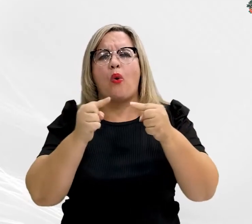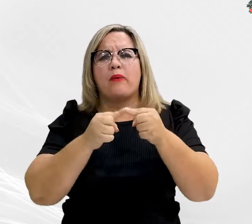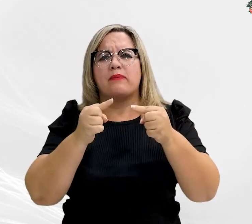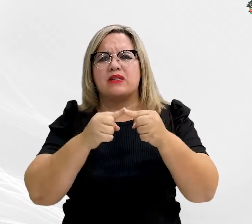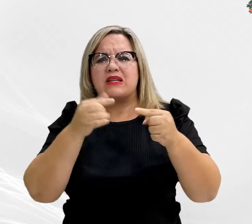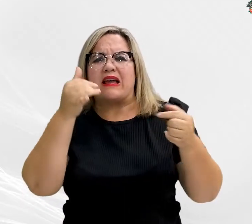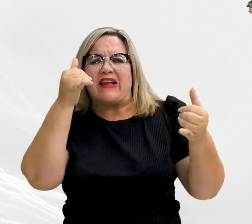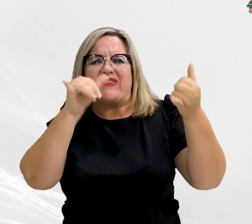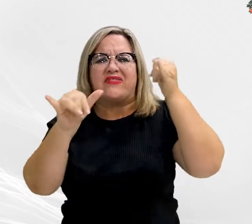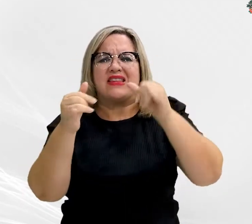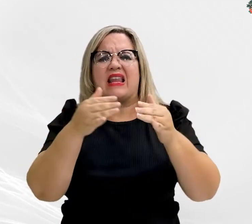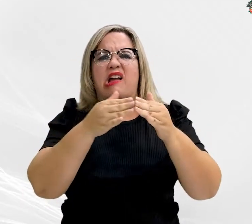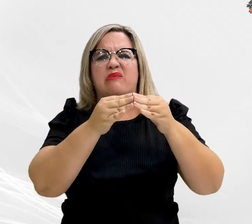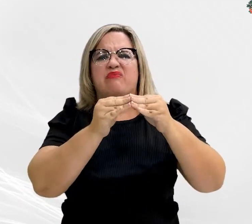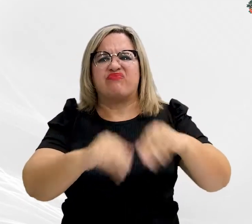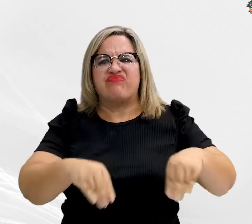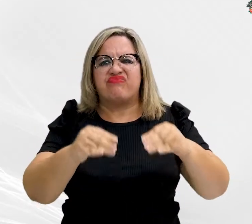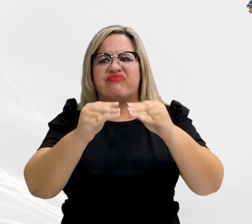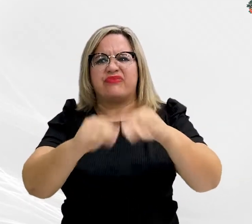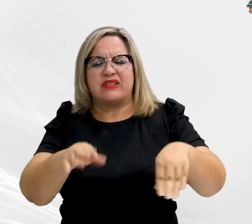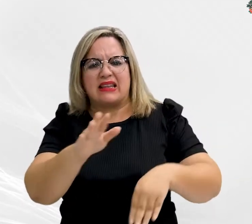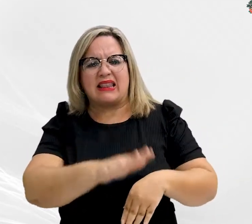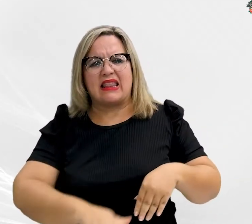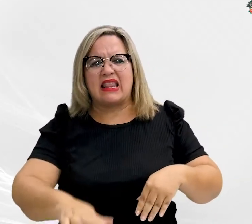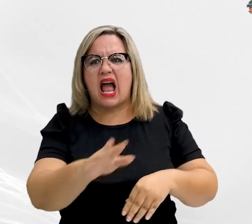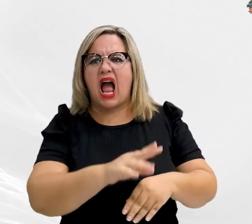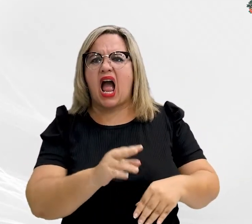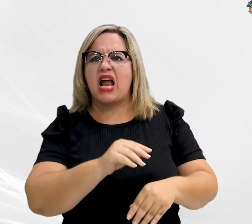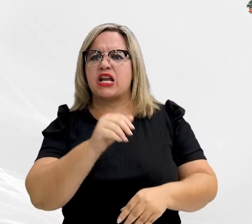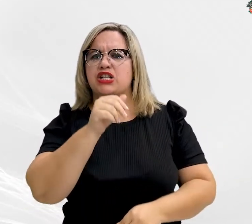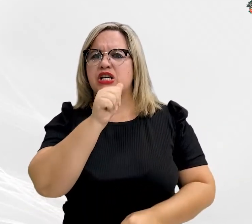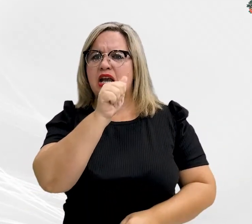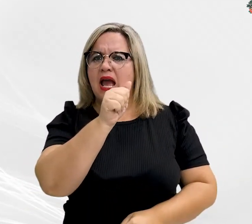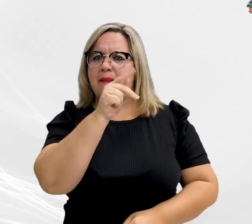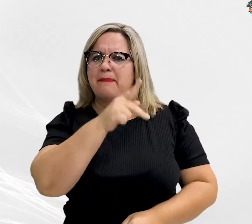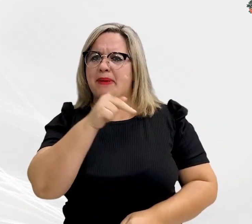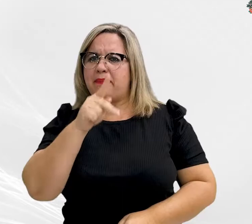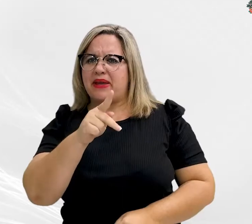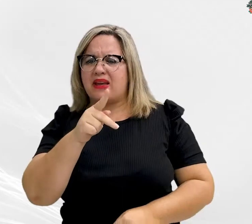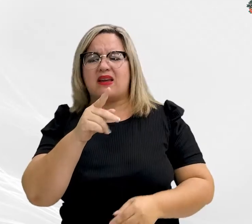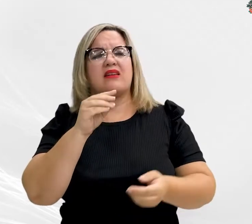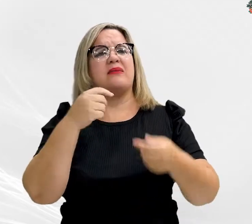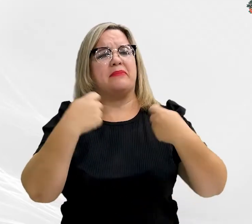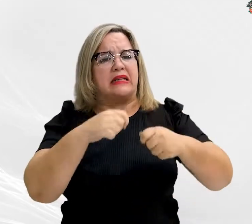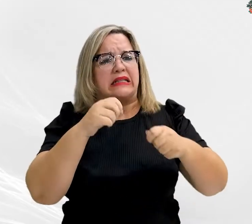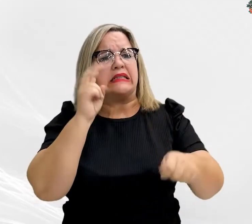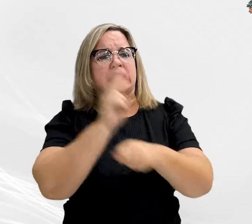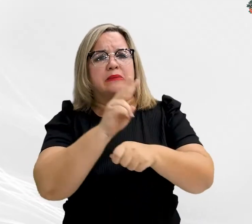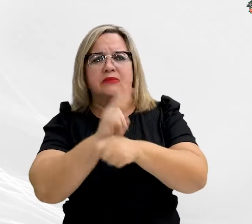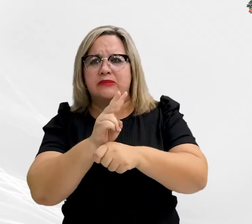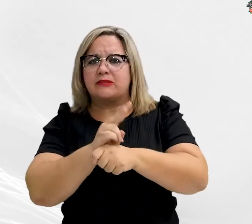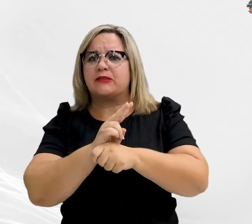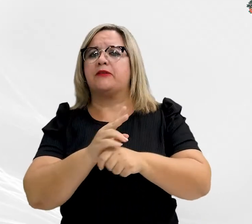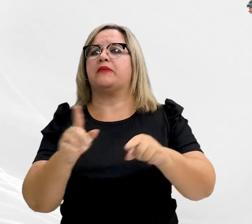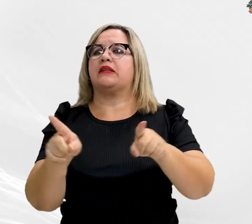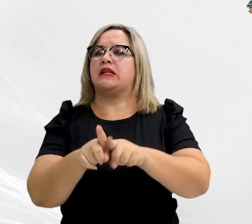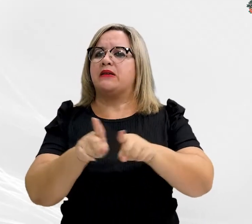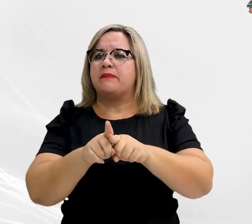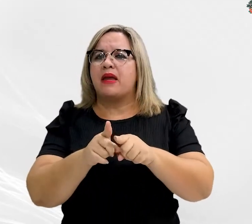danos identificados nas áreas de preservação permanente apps degradadas e prestou Assessoria Técnica